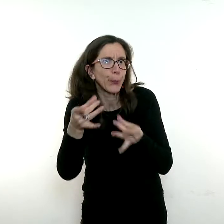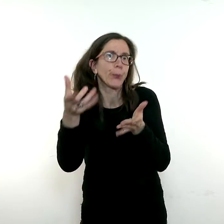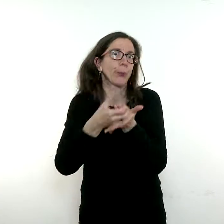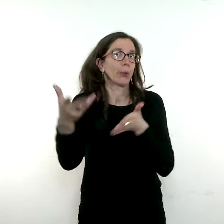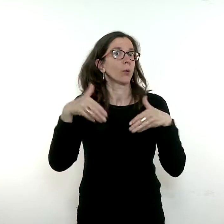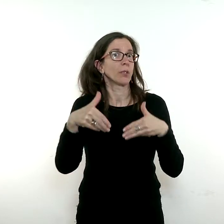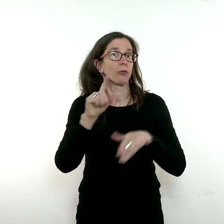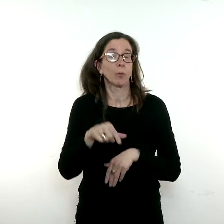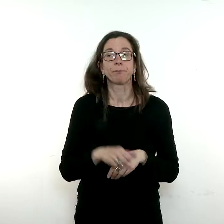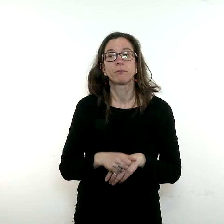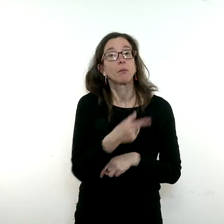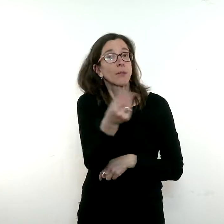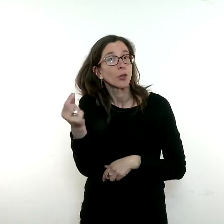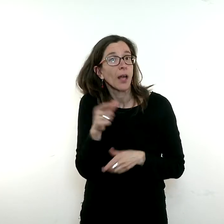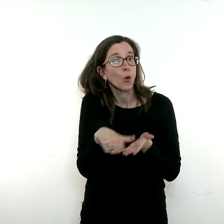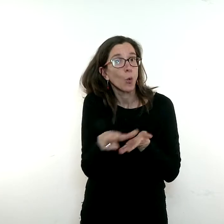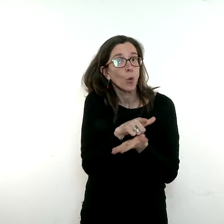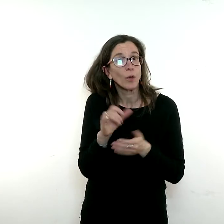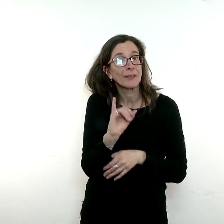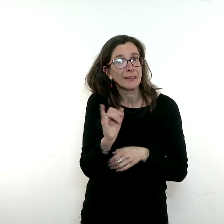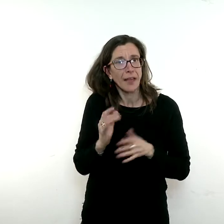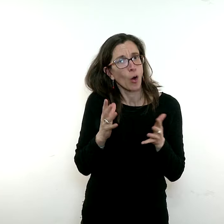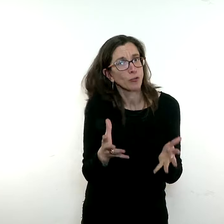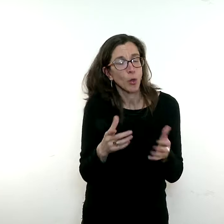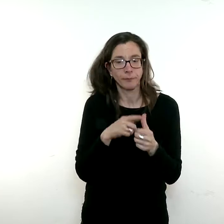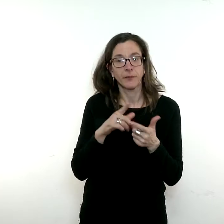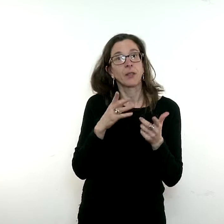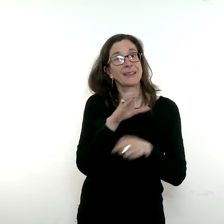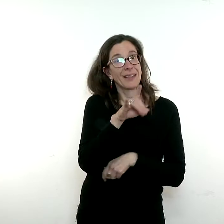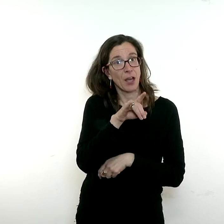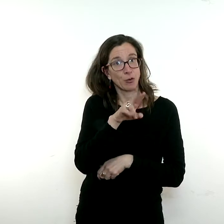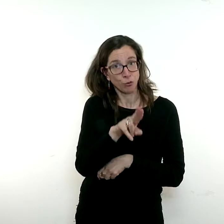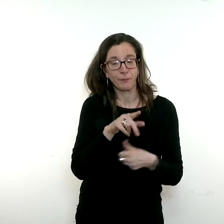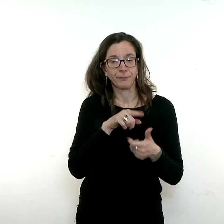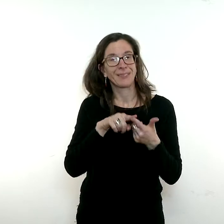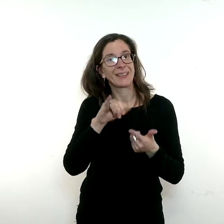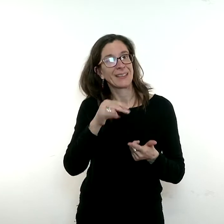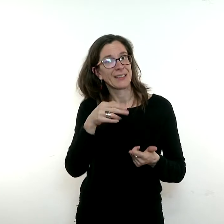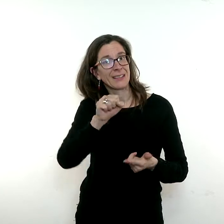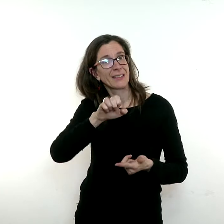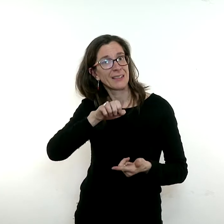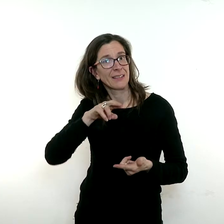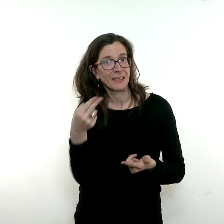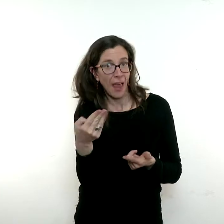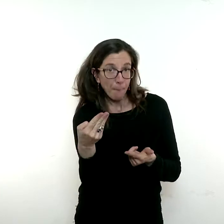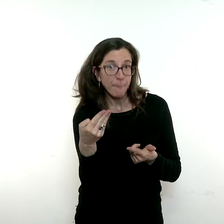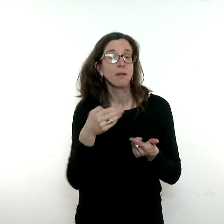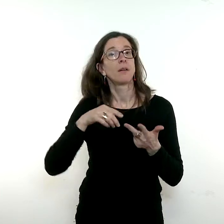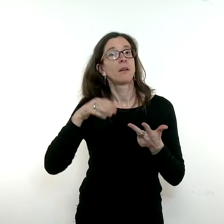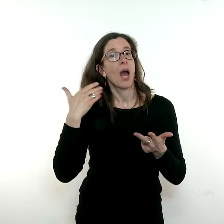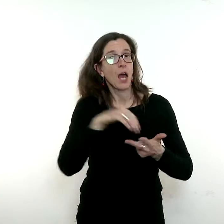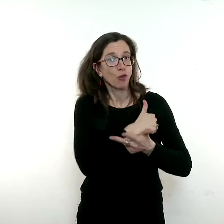engagés, il y a le CHU, l'INSERM, l'Université de Montpellier, l'Agence Santé Publique France,